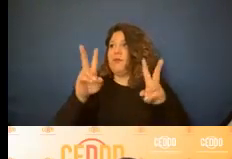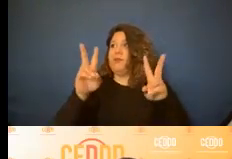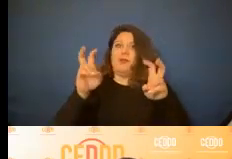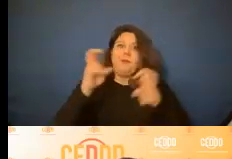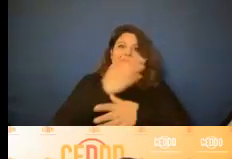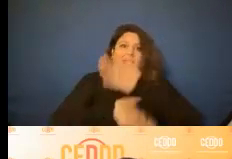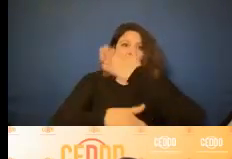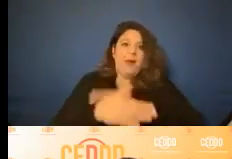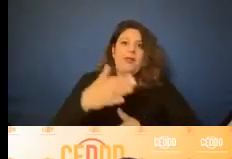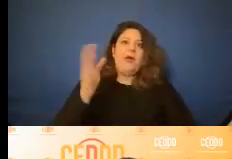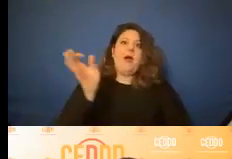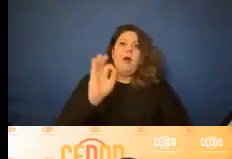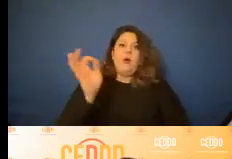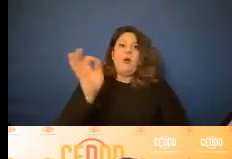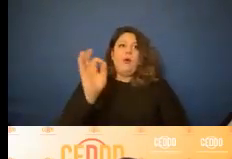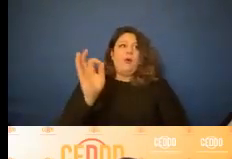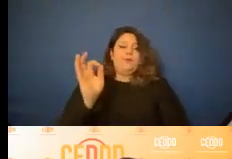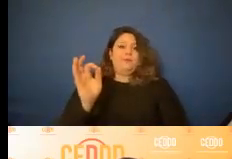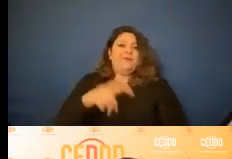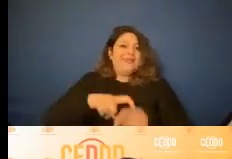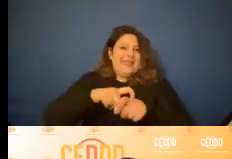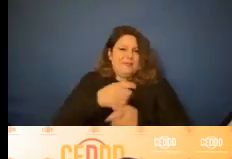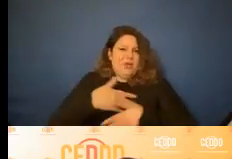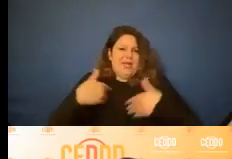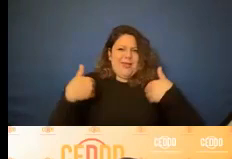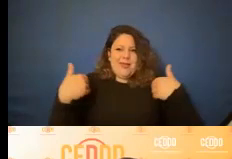o del tipo que sea,